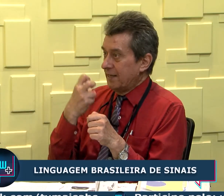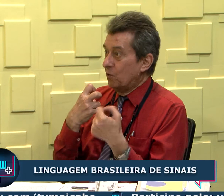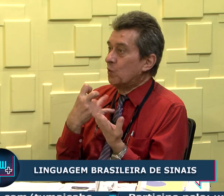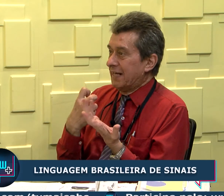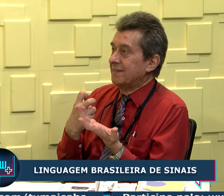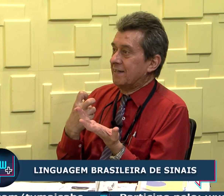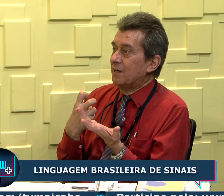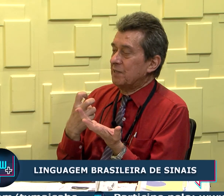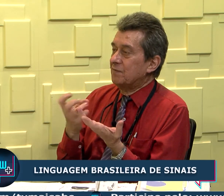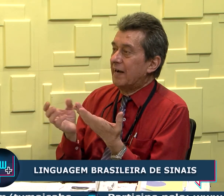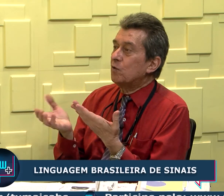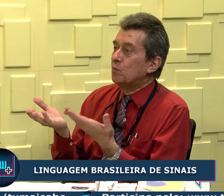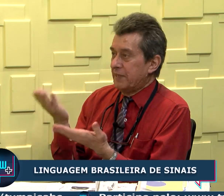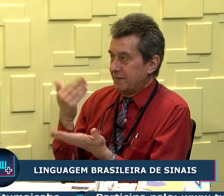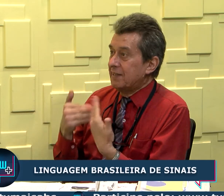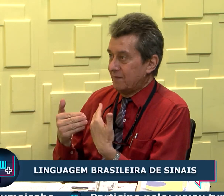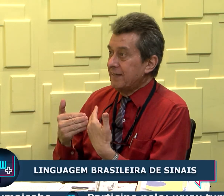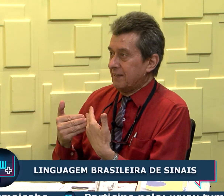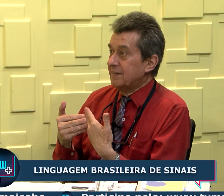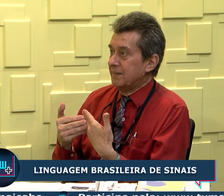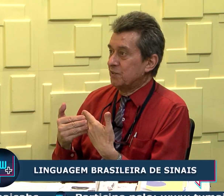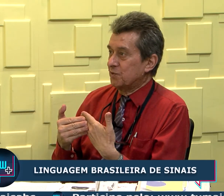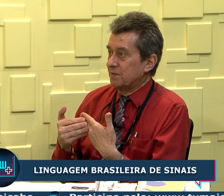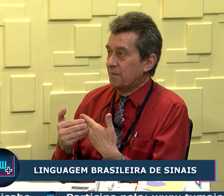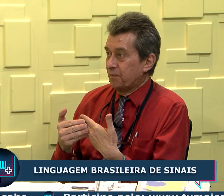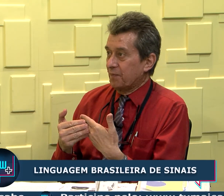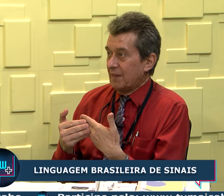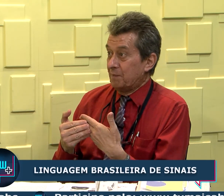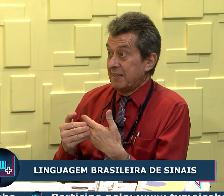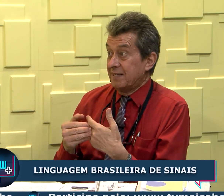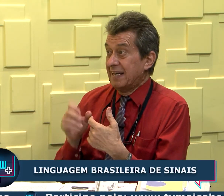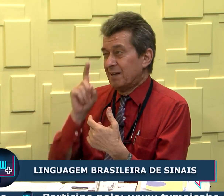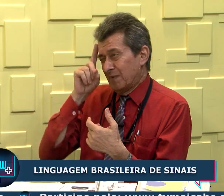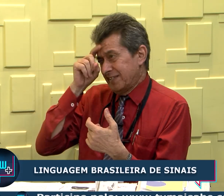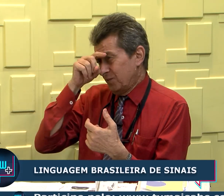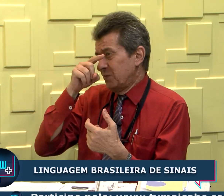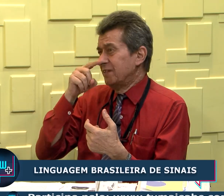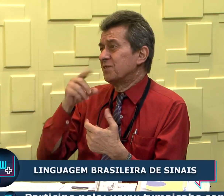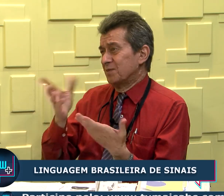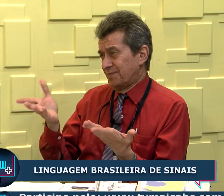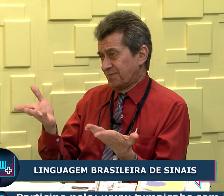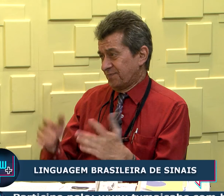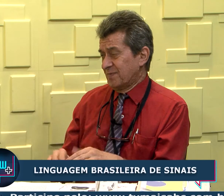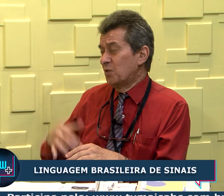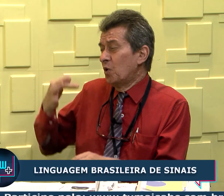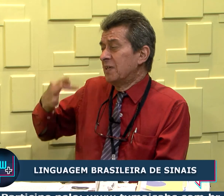moralizado e vai compreender e vai entender isso é difícil é